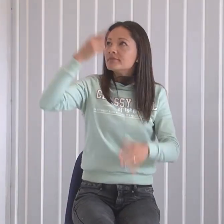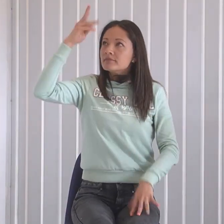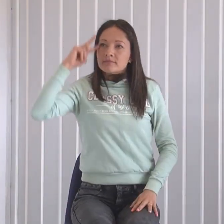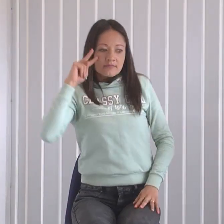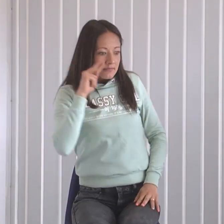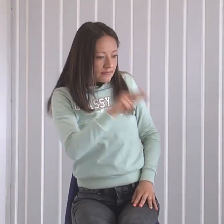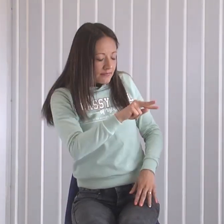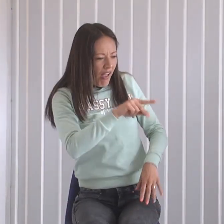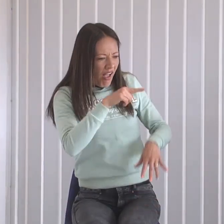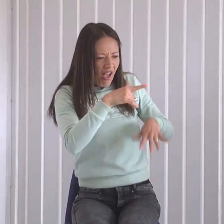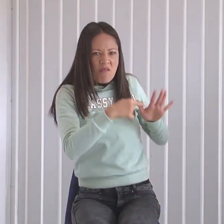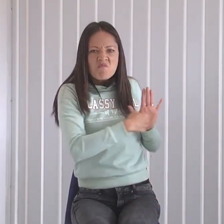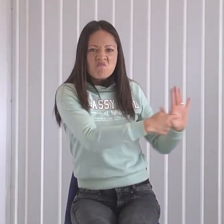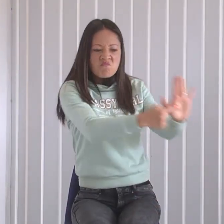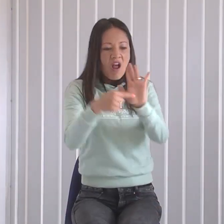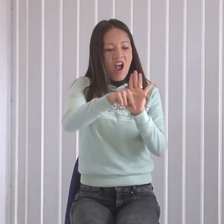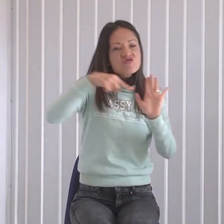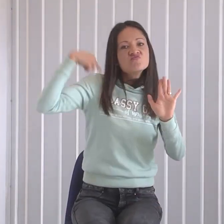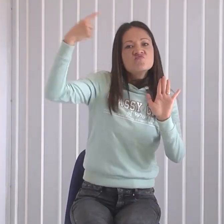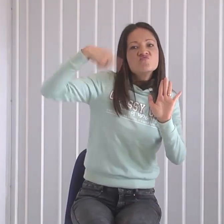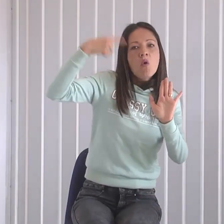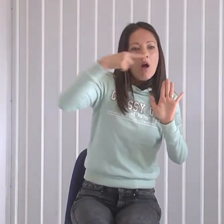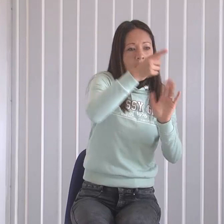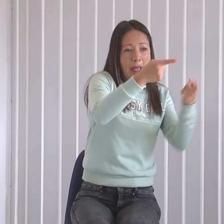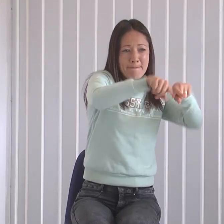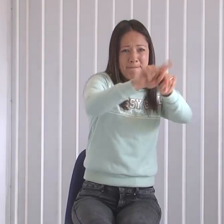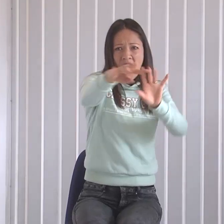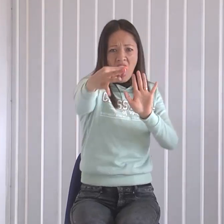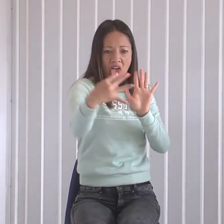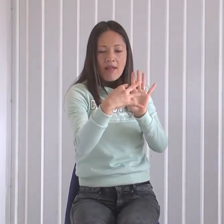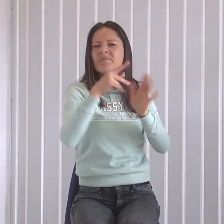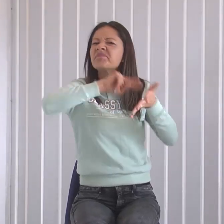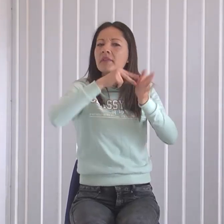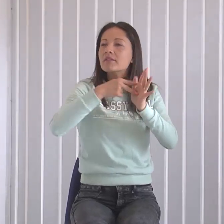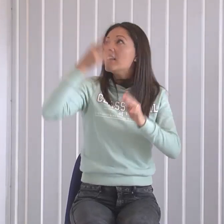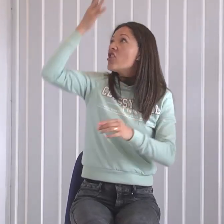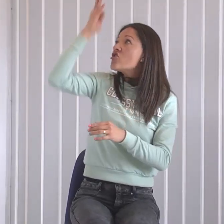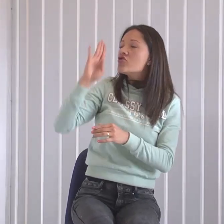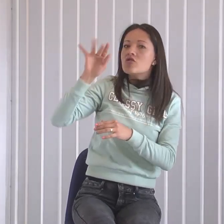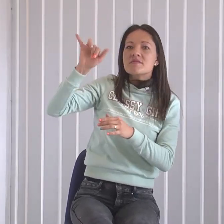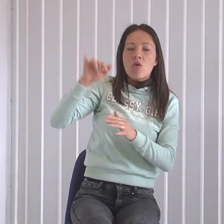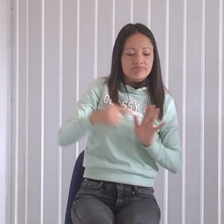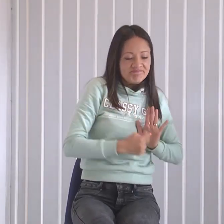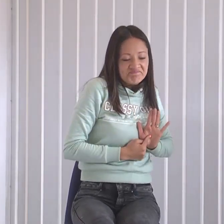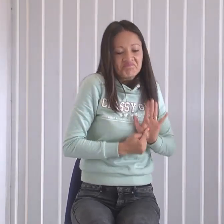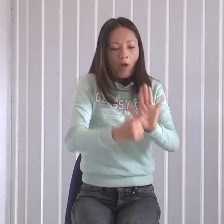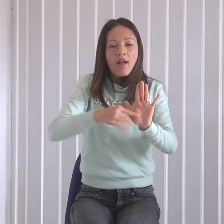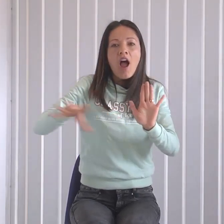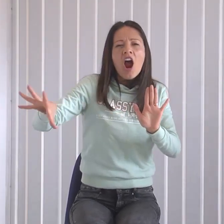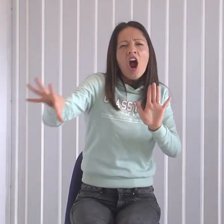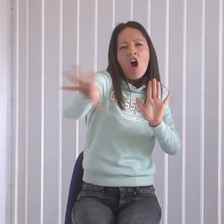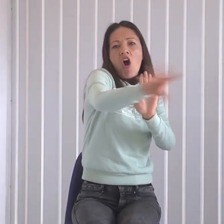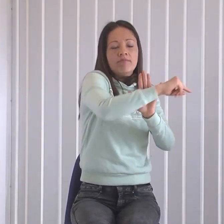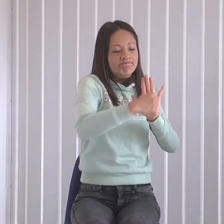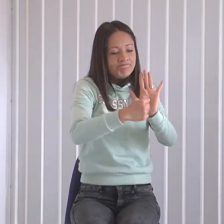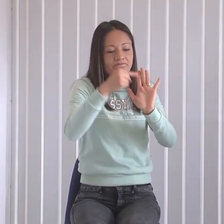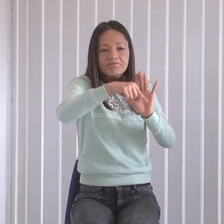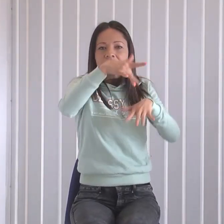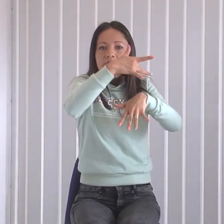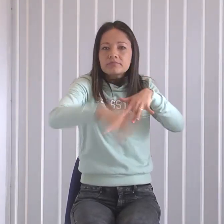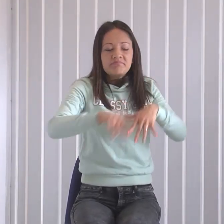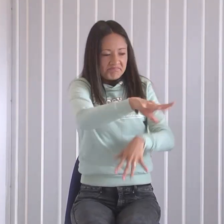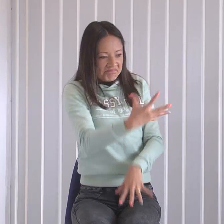Que nadie va a detener la mano de Dios para que Él descubra su locura, para que Él descubra su desnudez, para que Él descubra